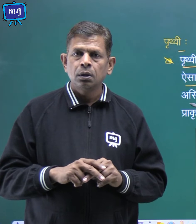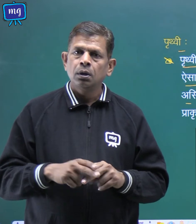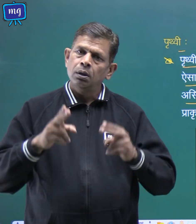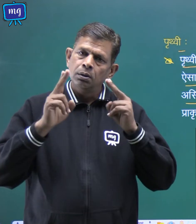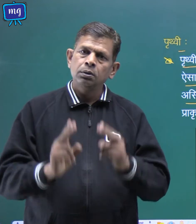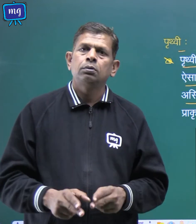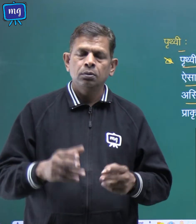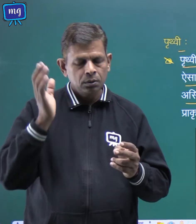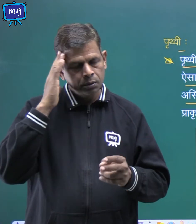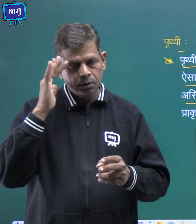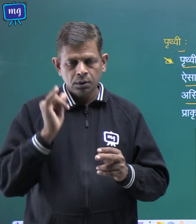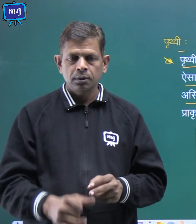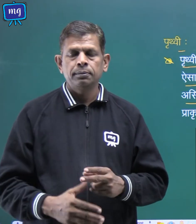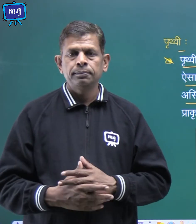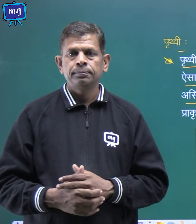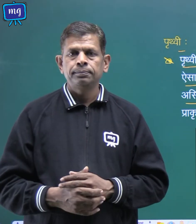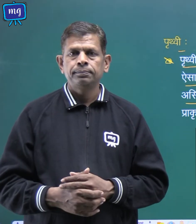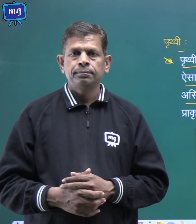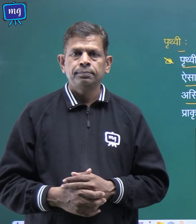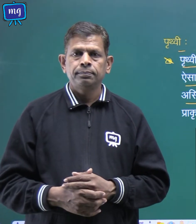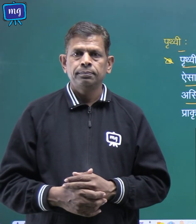अस्तित्व ज्ञात है।